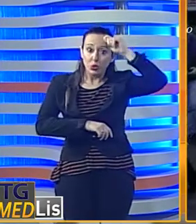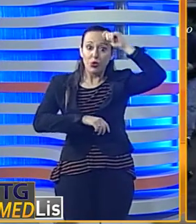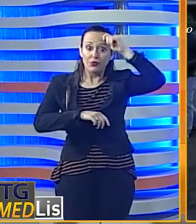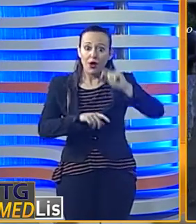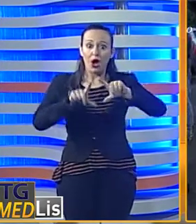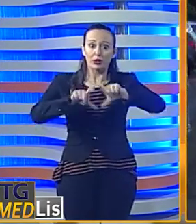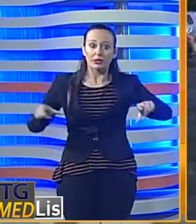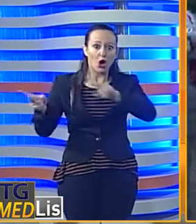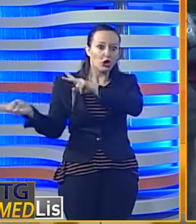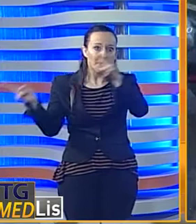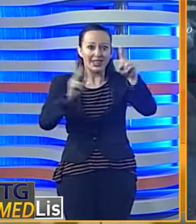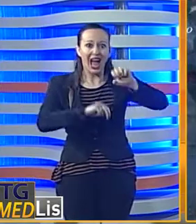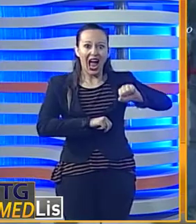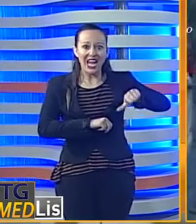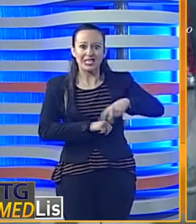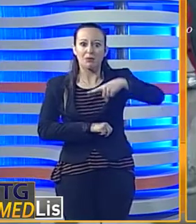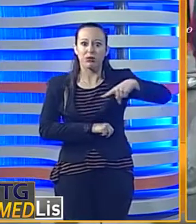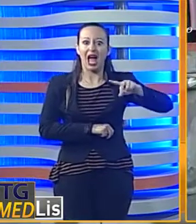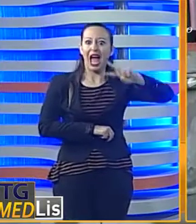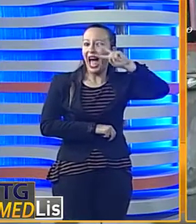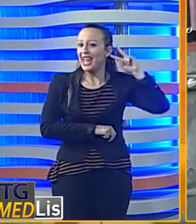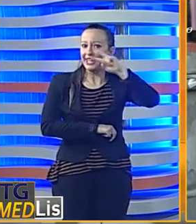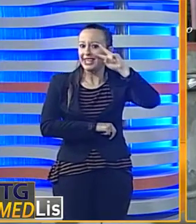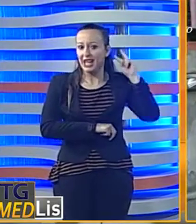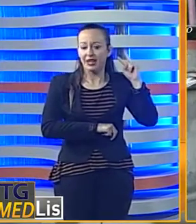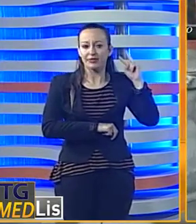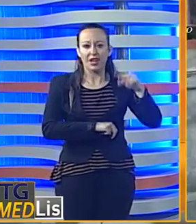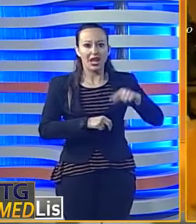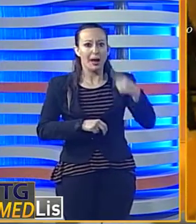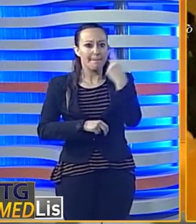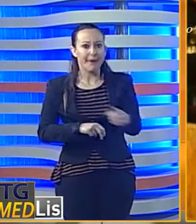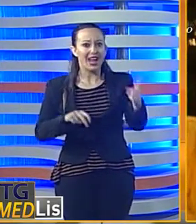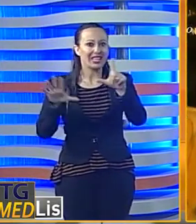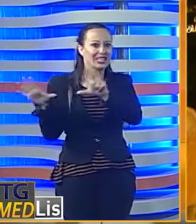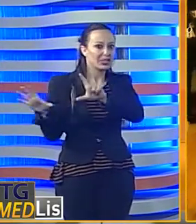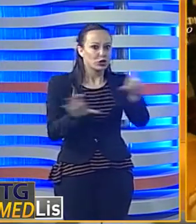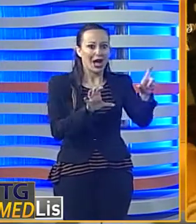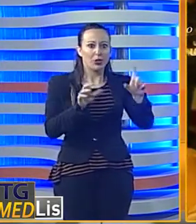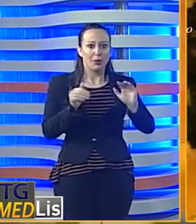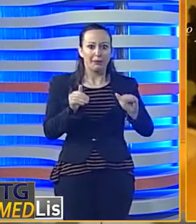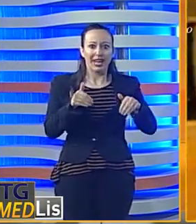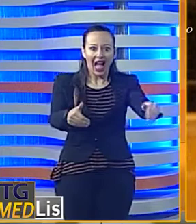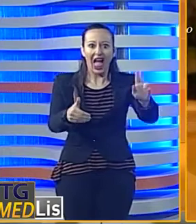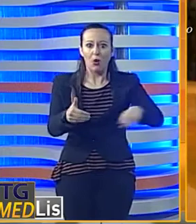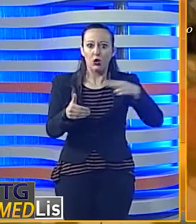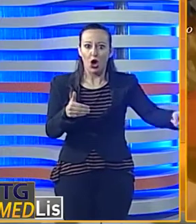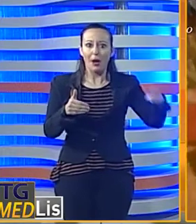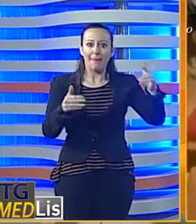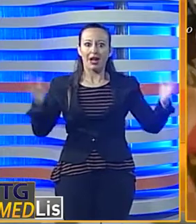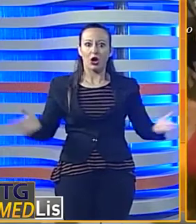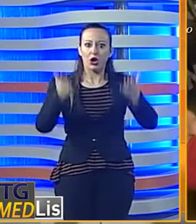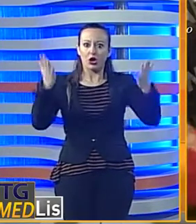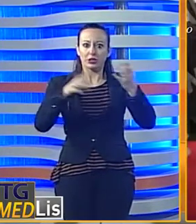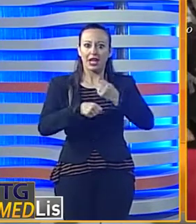Una frode sui ticket ospedalieri dell'ASP di Enna per 700.000 euro. Così i rappresentanti di una società di